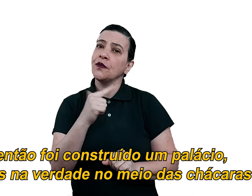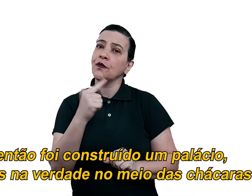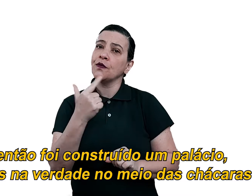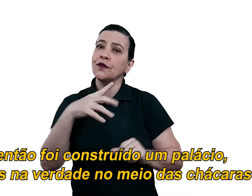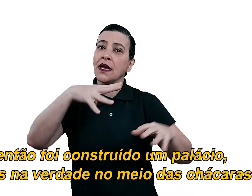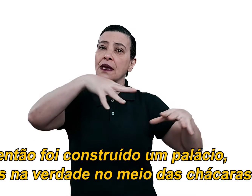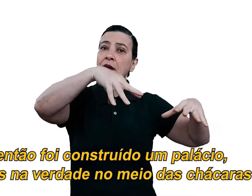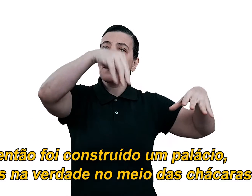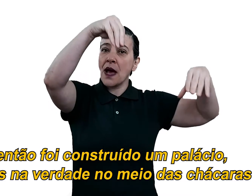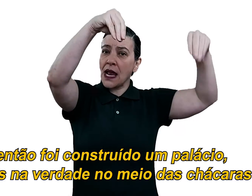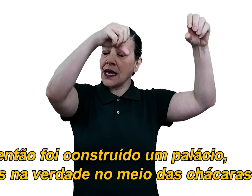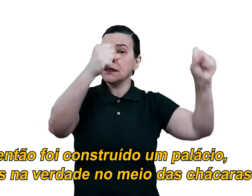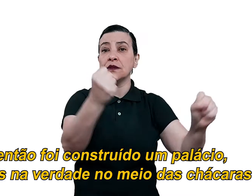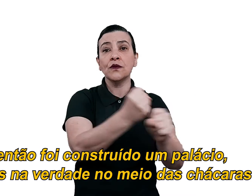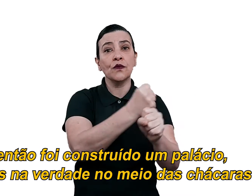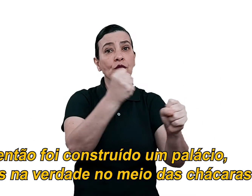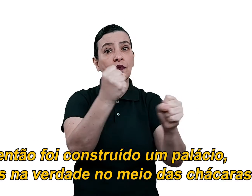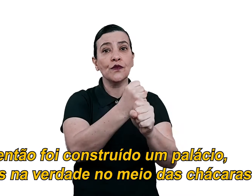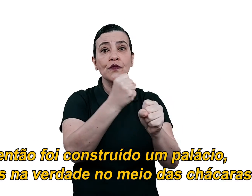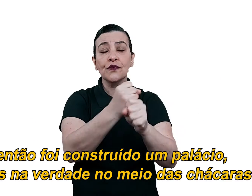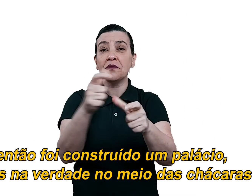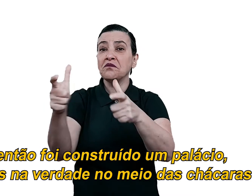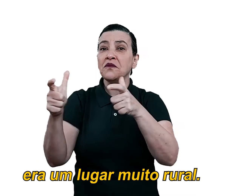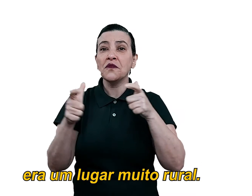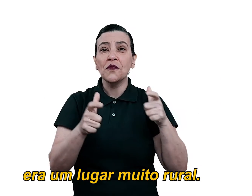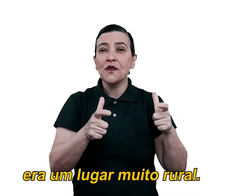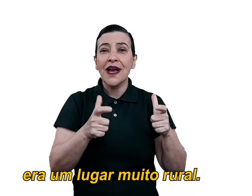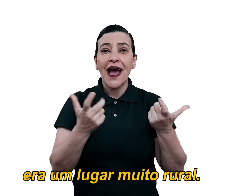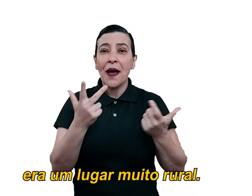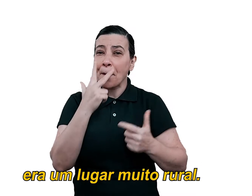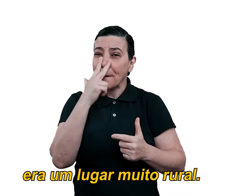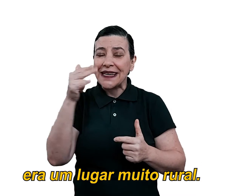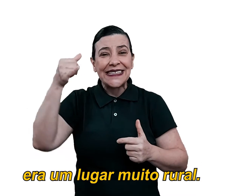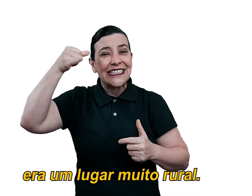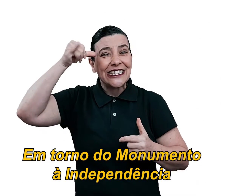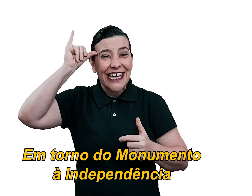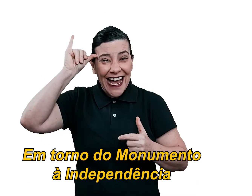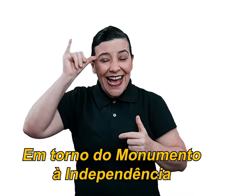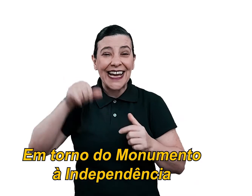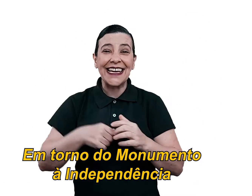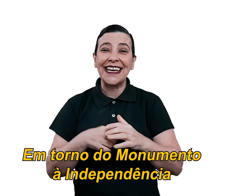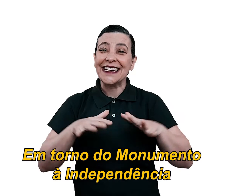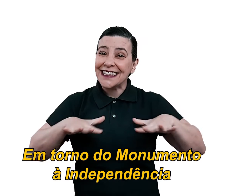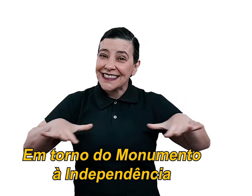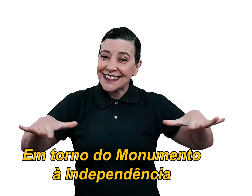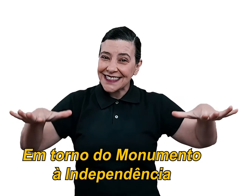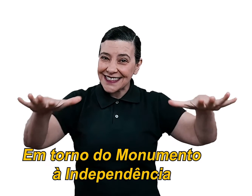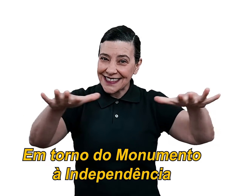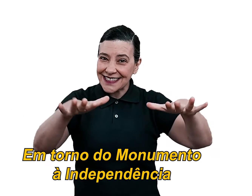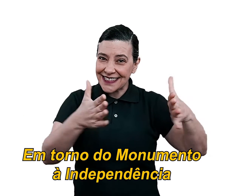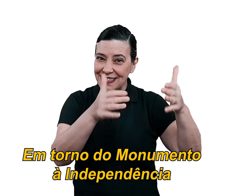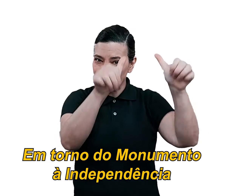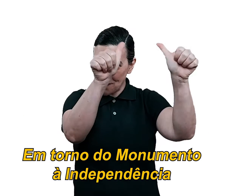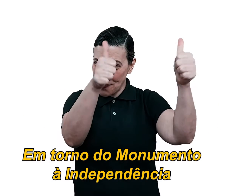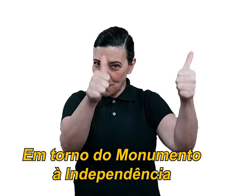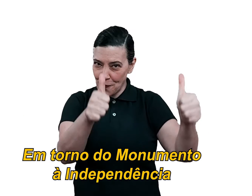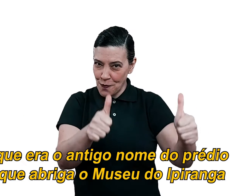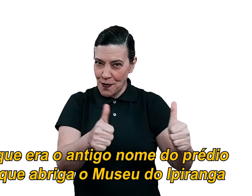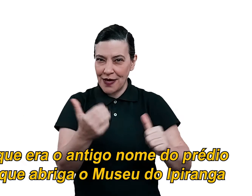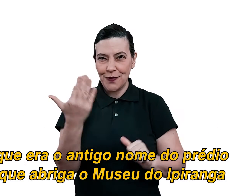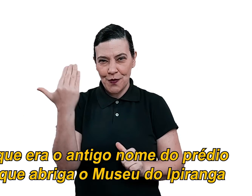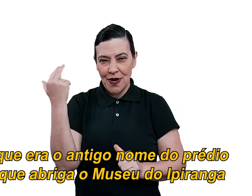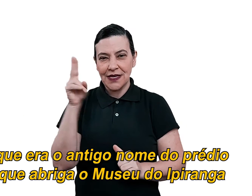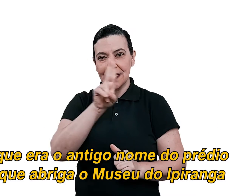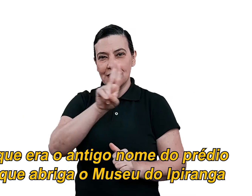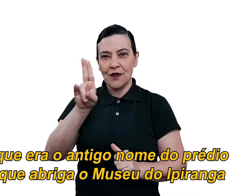construído um palácio, mas na verdade no meio das chácaras. Era um lugar muito rural. Em torno do monumento à Independência, né, que